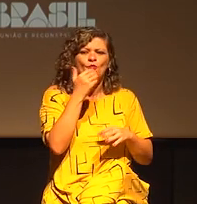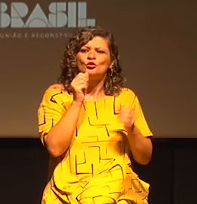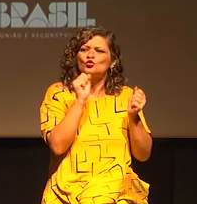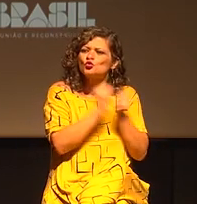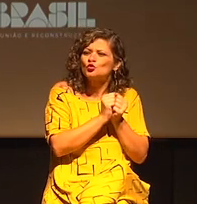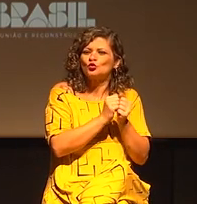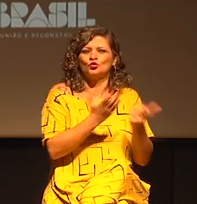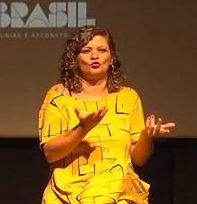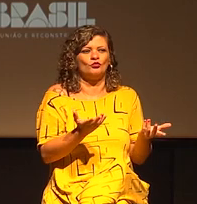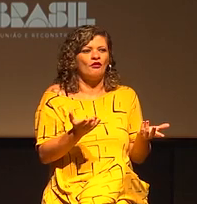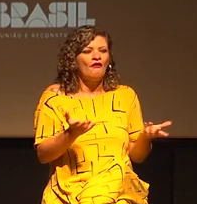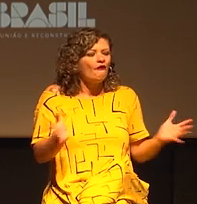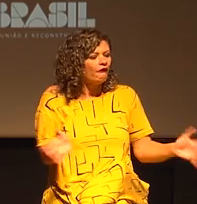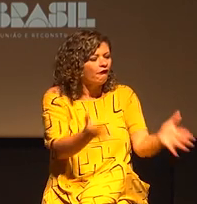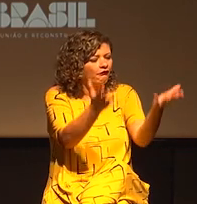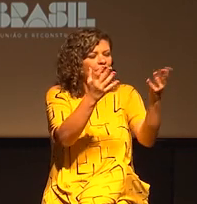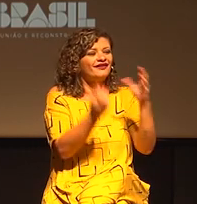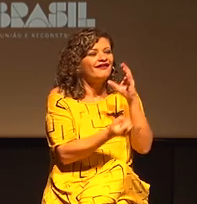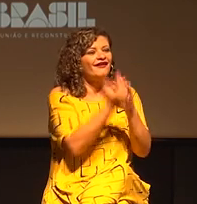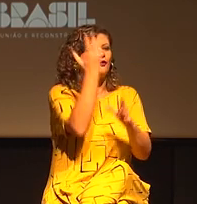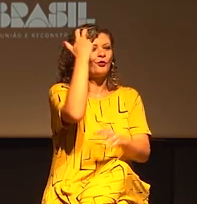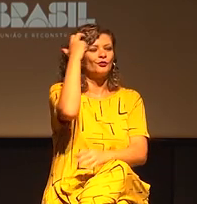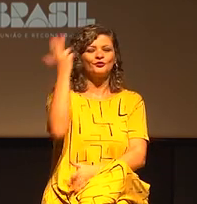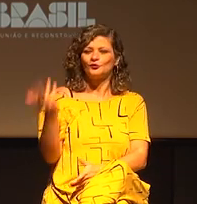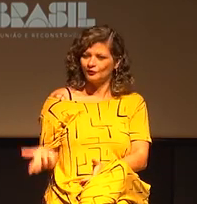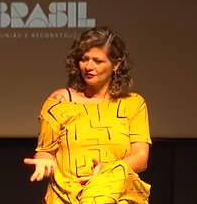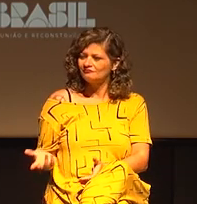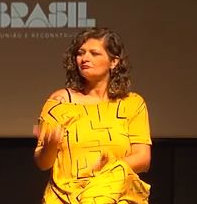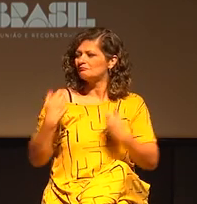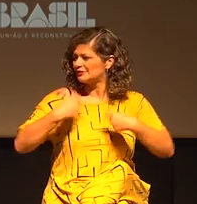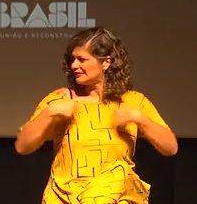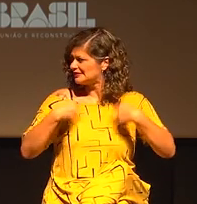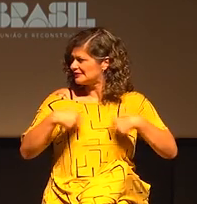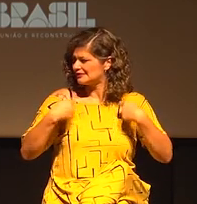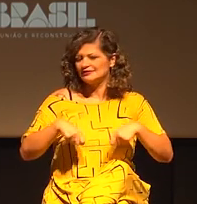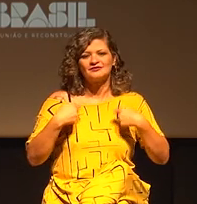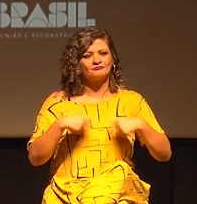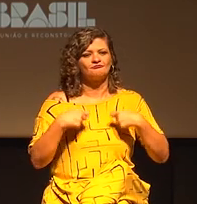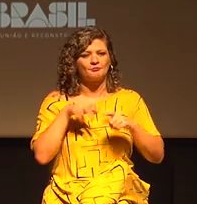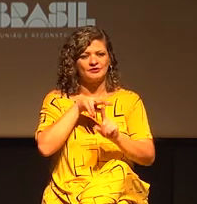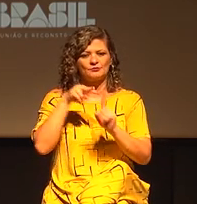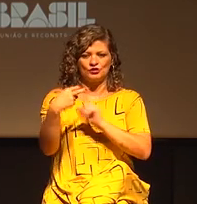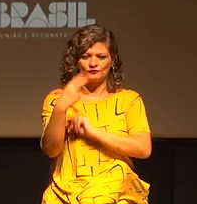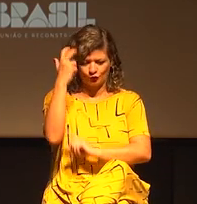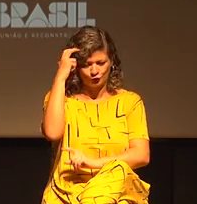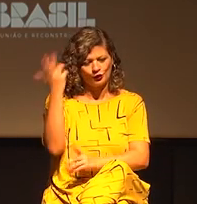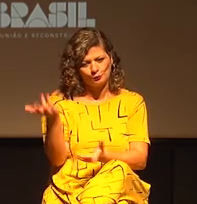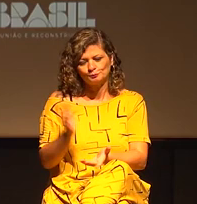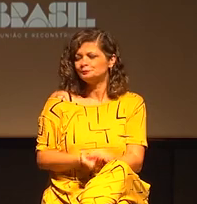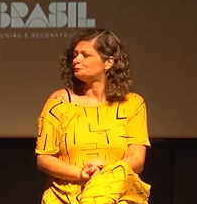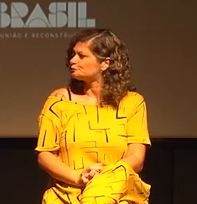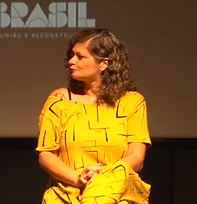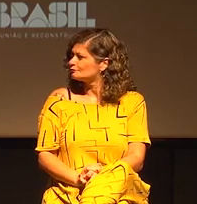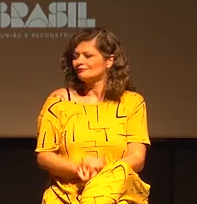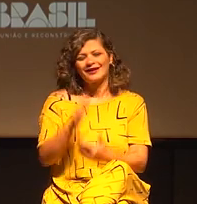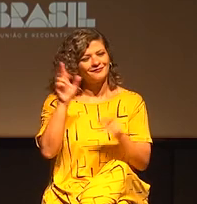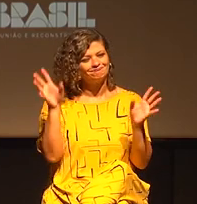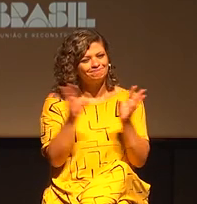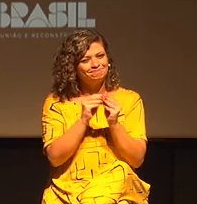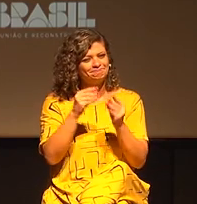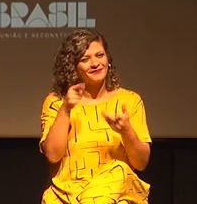esquentando o bairro e criando cultura eu acho que precisa ter isso também né a perspectiva cultural é isso